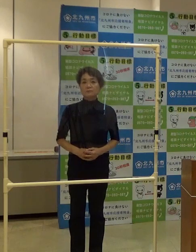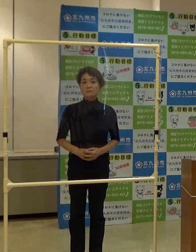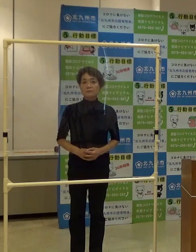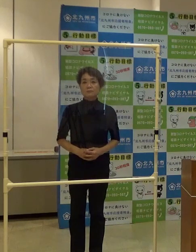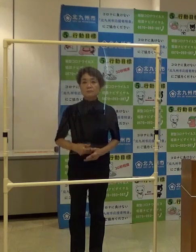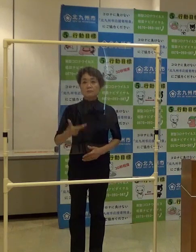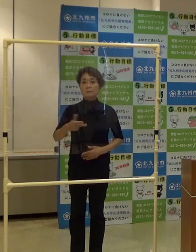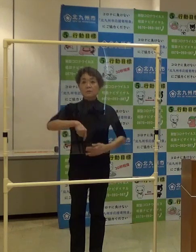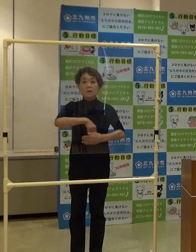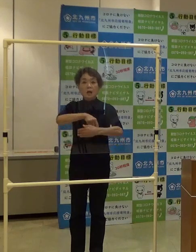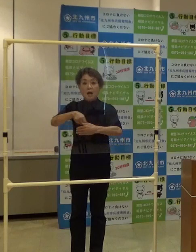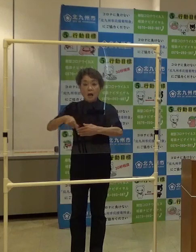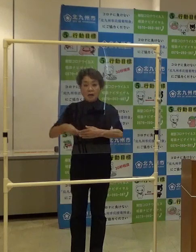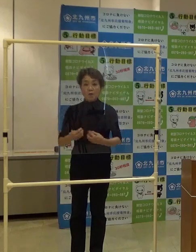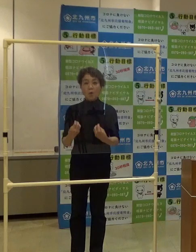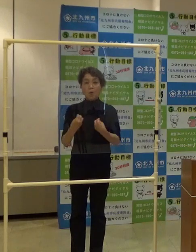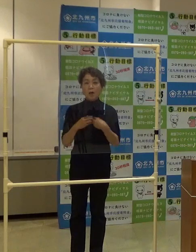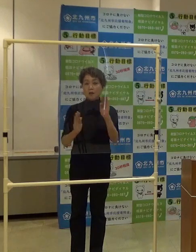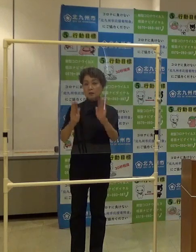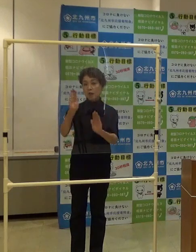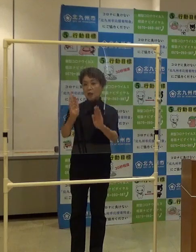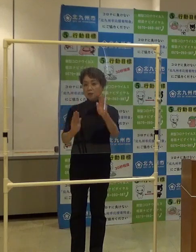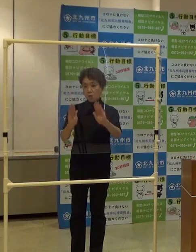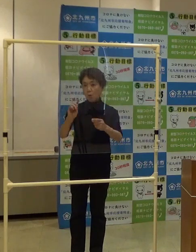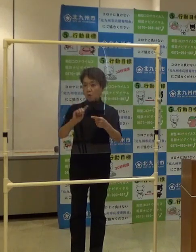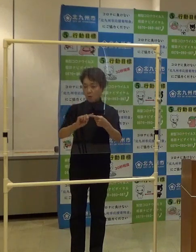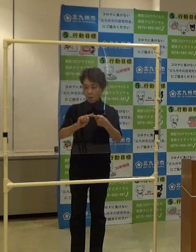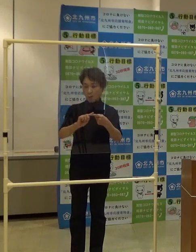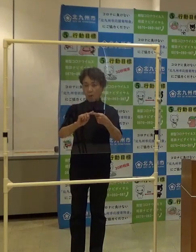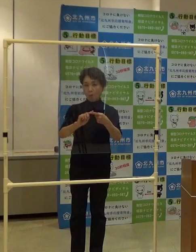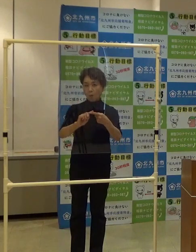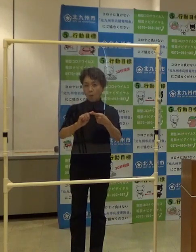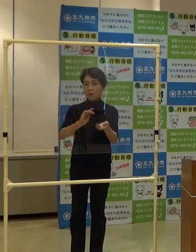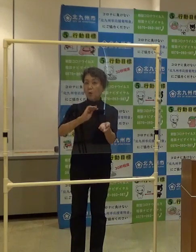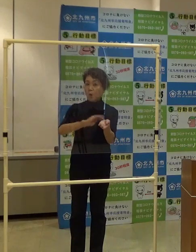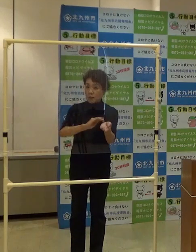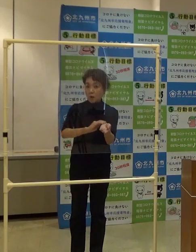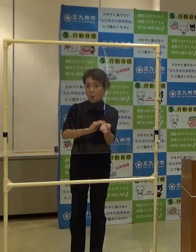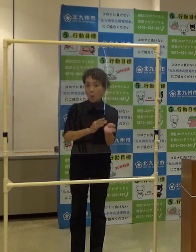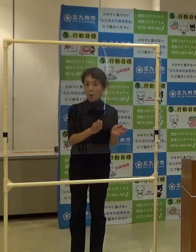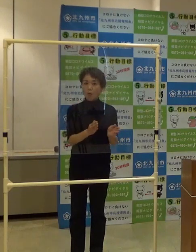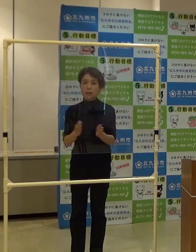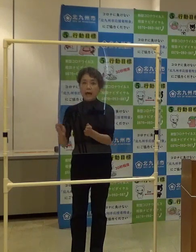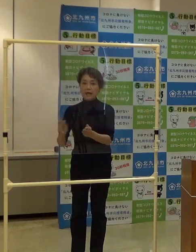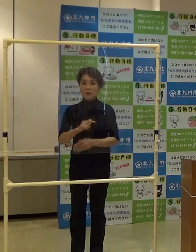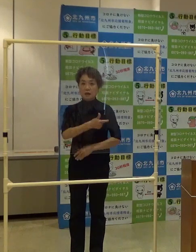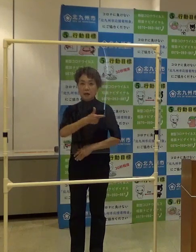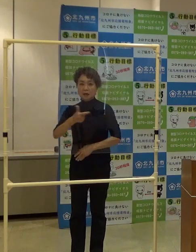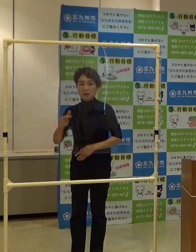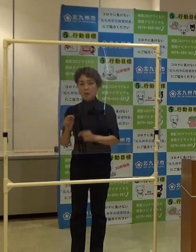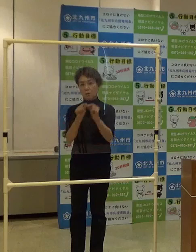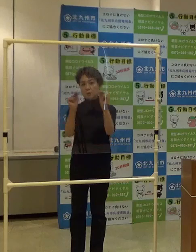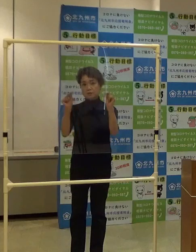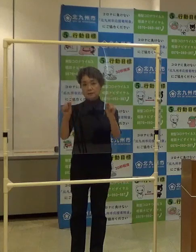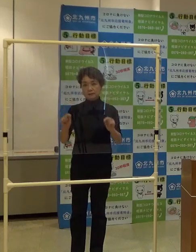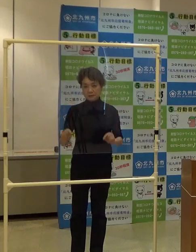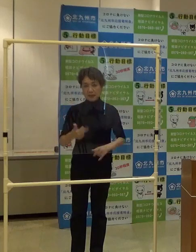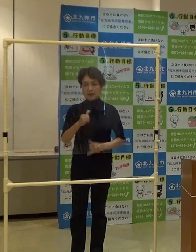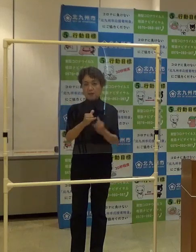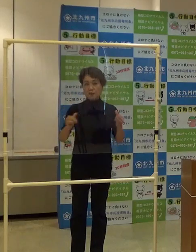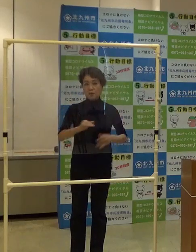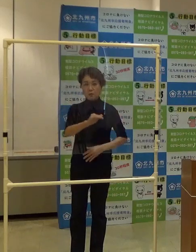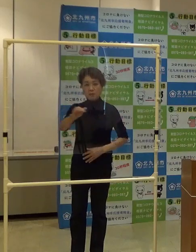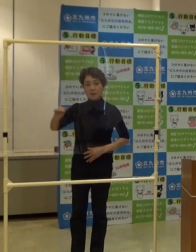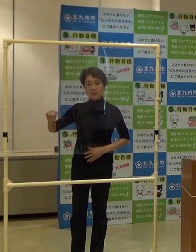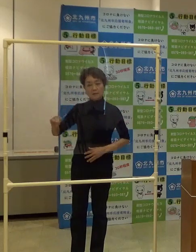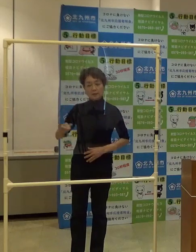市内の感染状況、そして医療提供体制などにつきまして市民の皆様